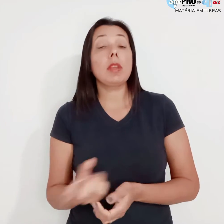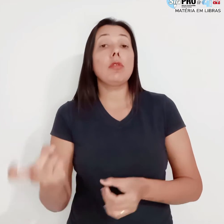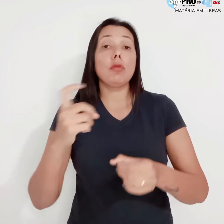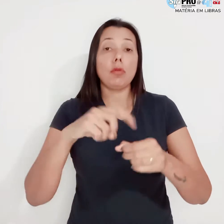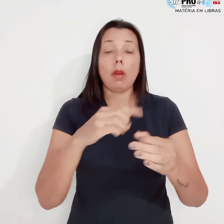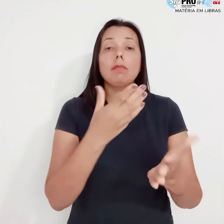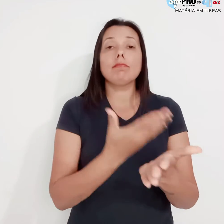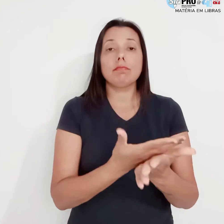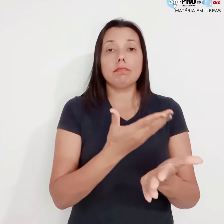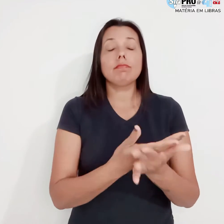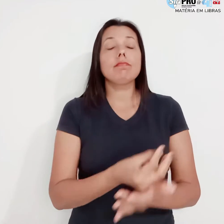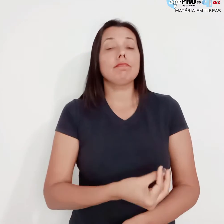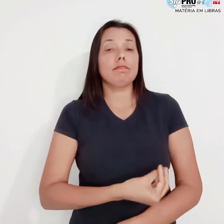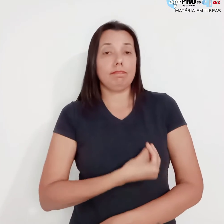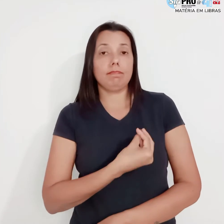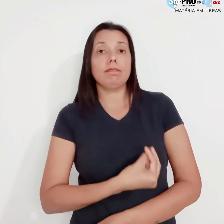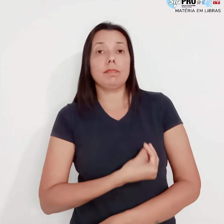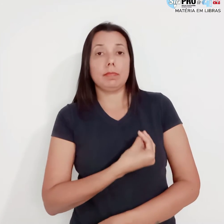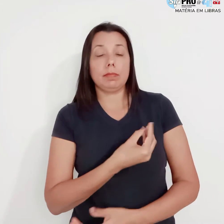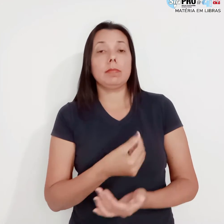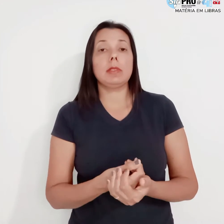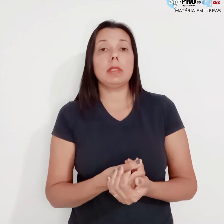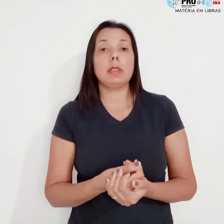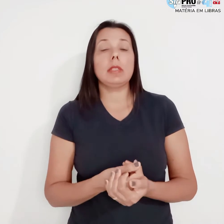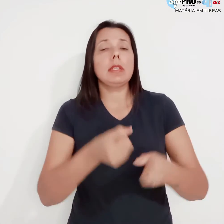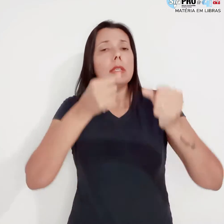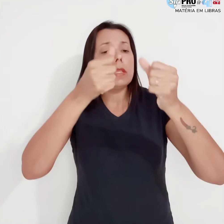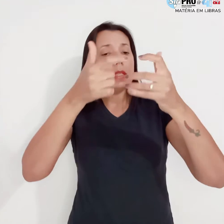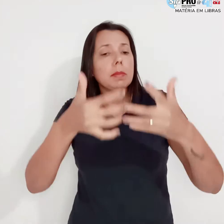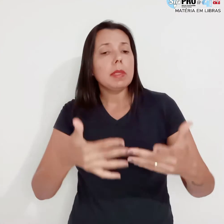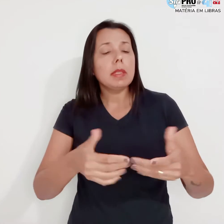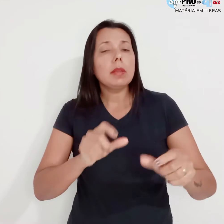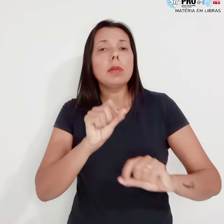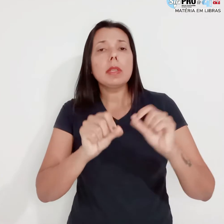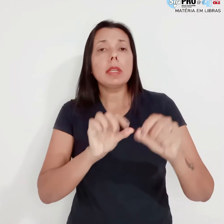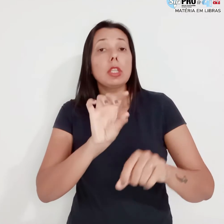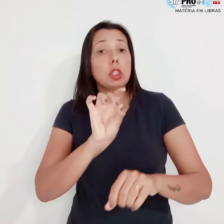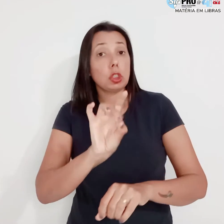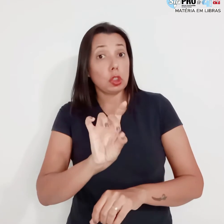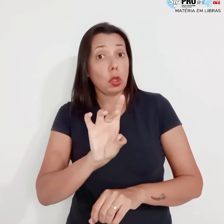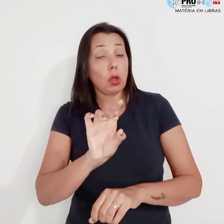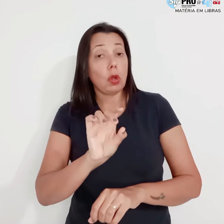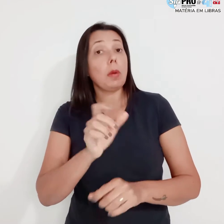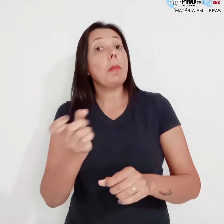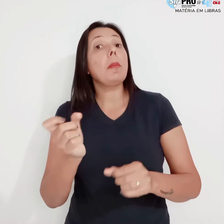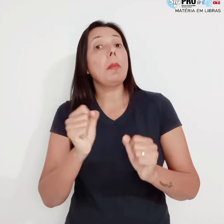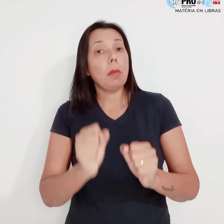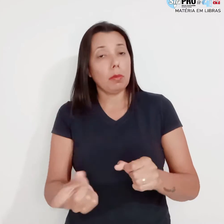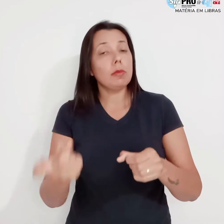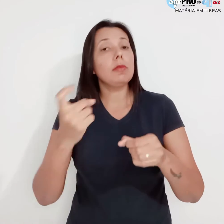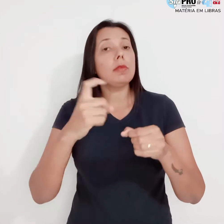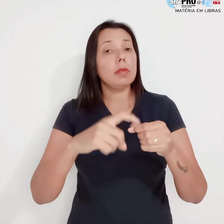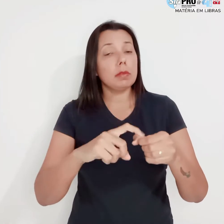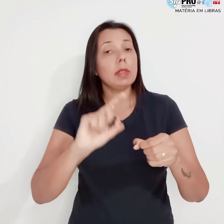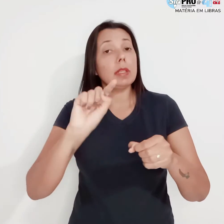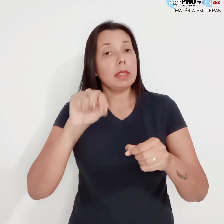volta às aulas presenciais e explica que elas só podem ser retomadas após a